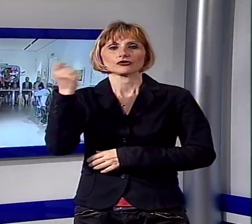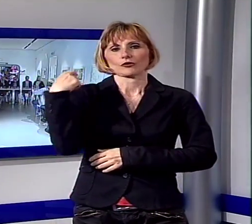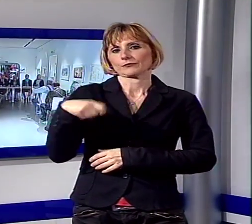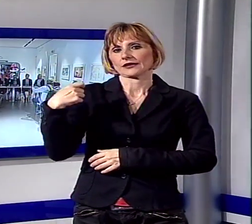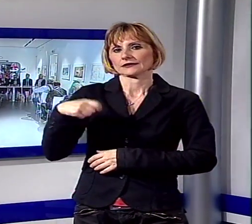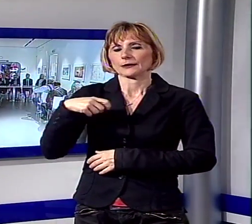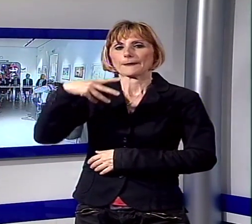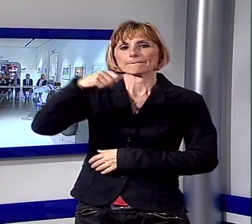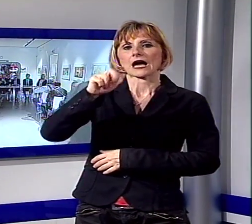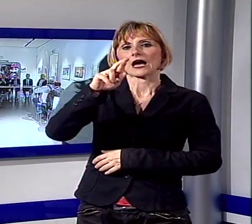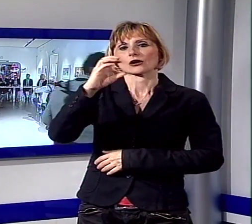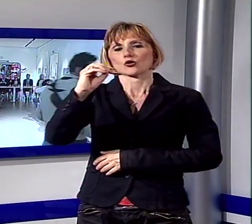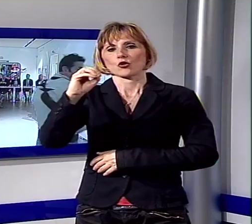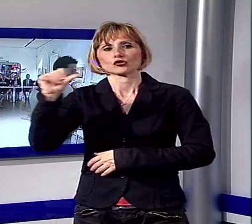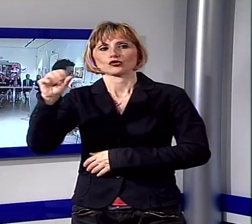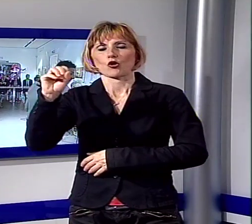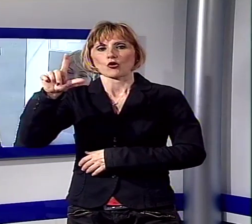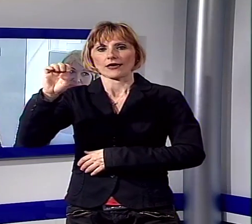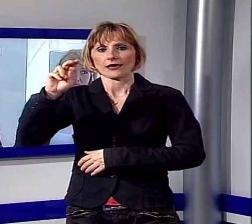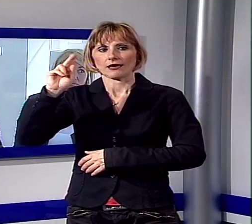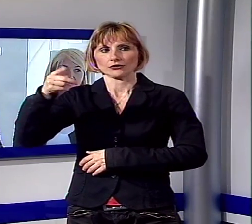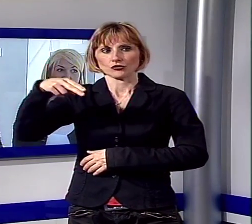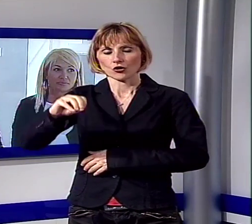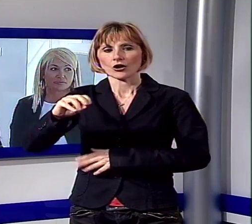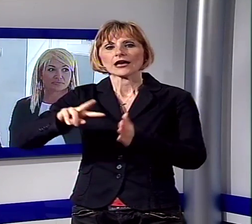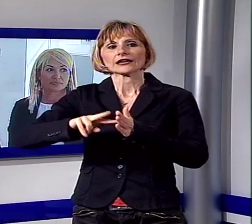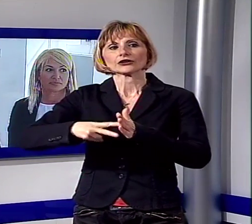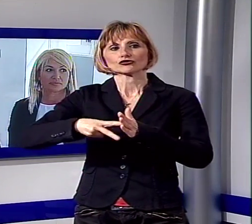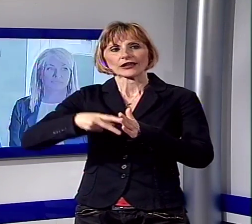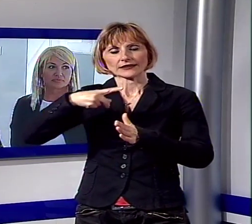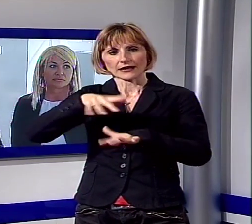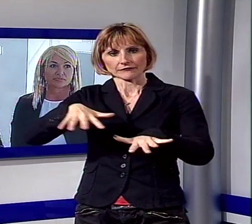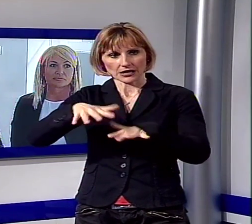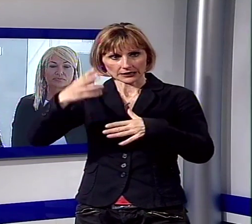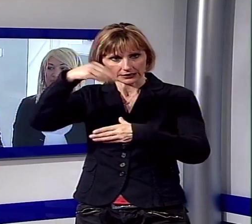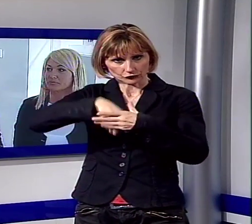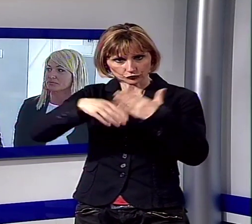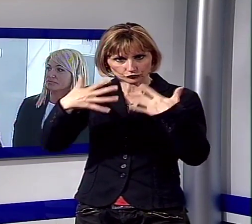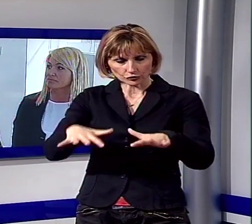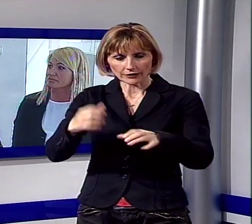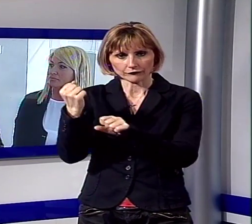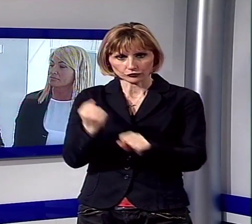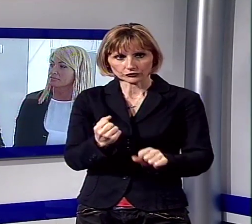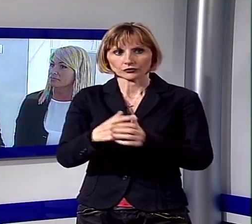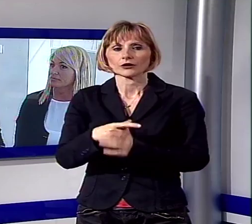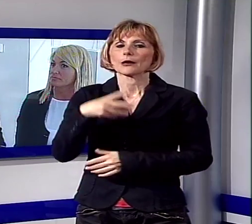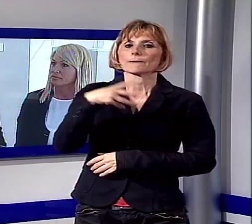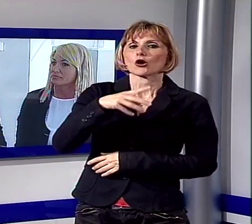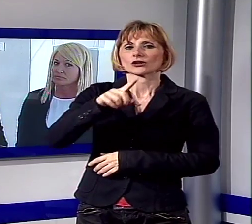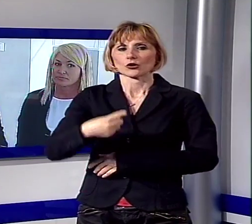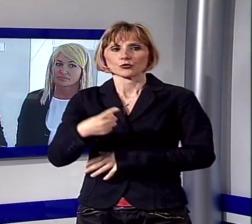Carnevale è Marco Zoreni, ingegnere di Viareggio, già membro del CDA della fondazione. Gli altri consiglieri sono Monica Guidi,